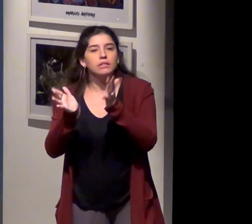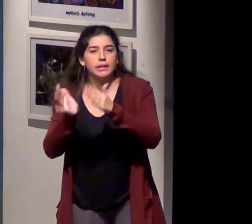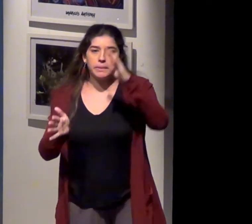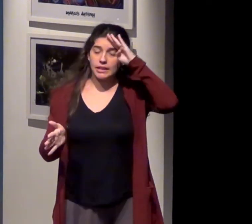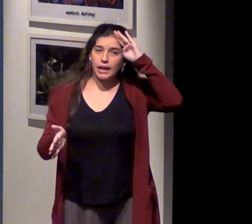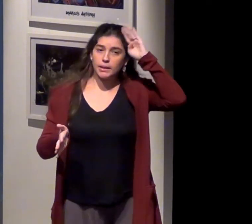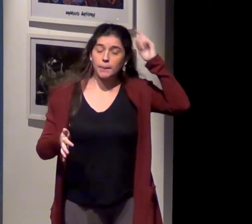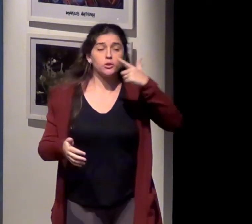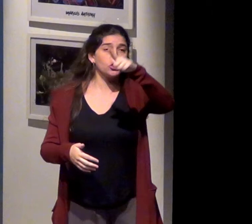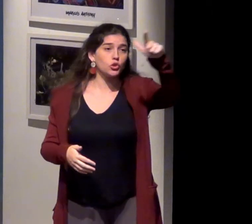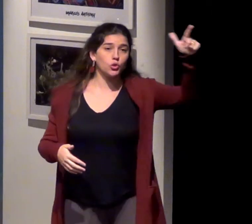precisa ter o contato com a Libras,